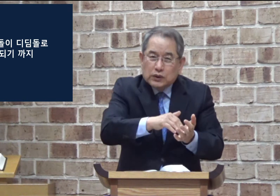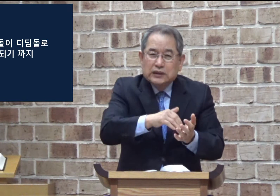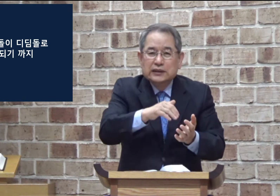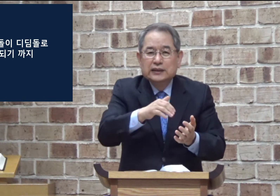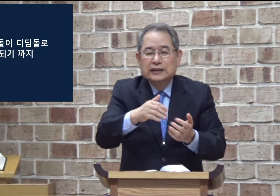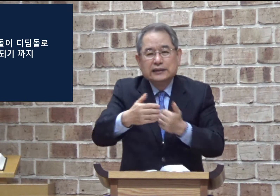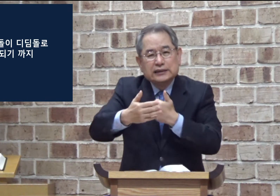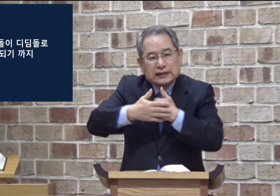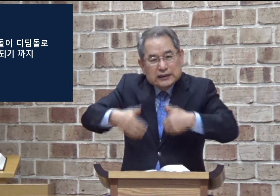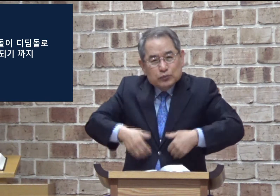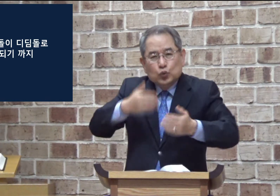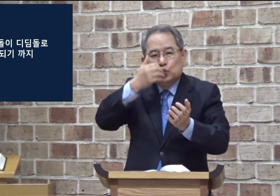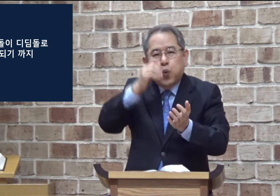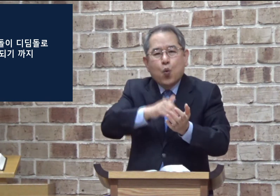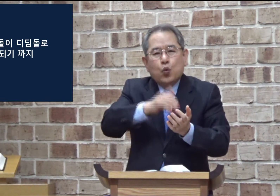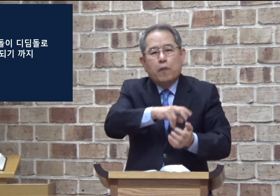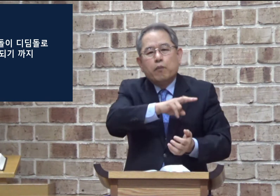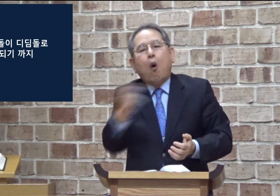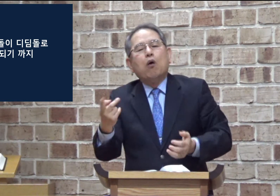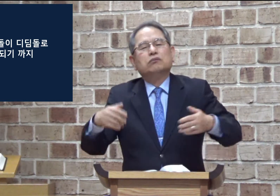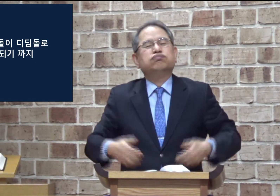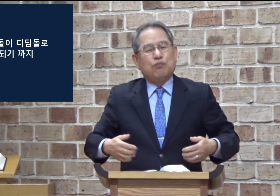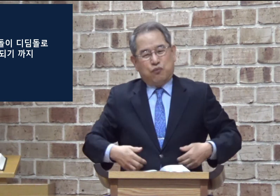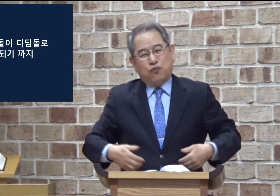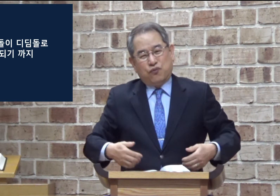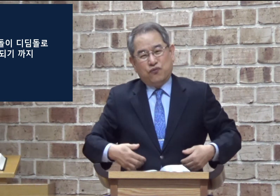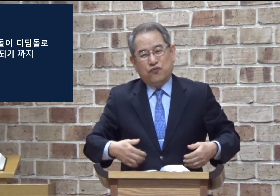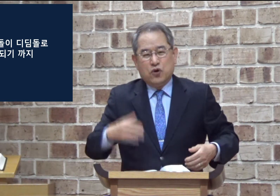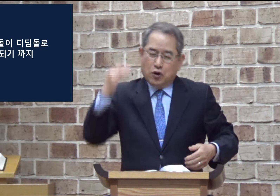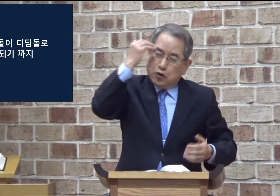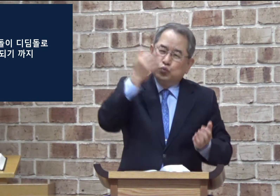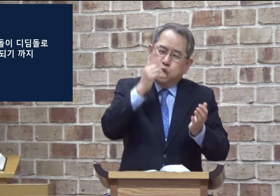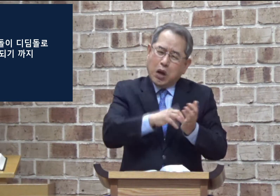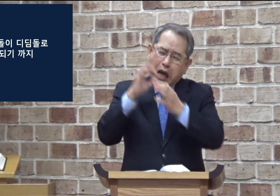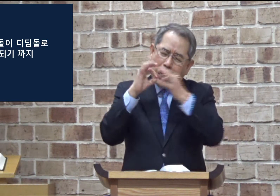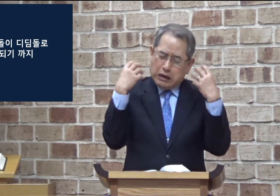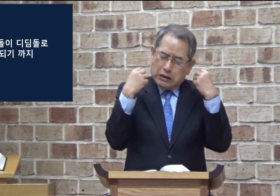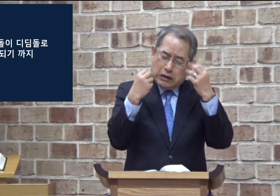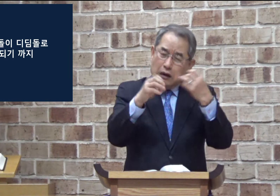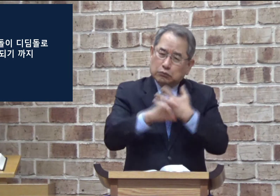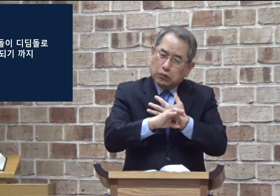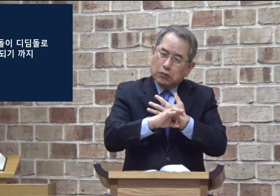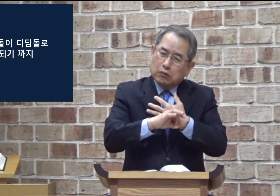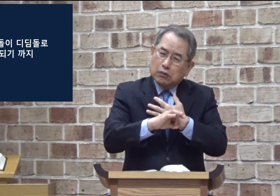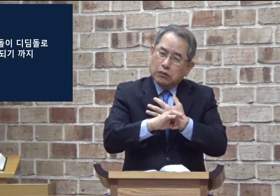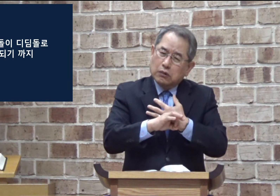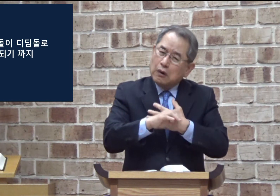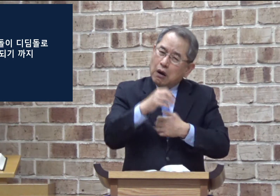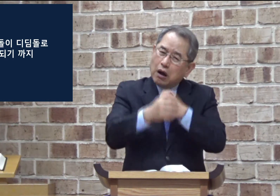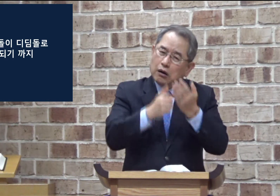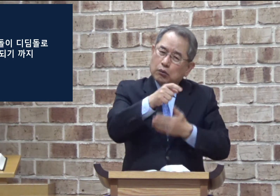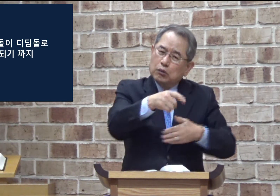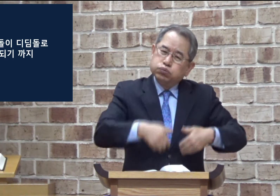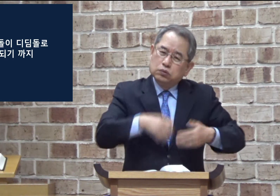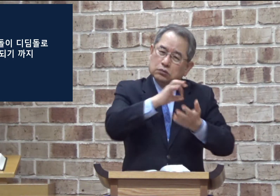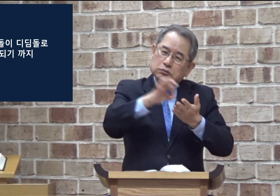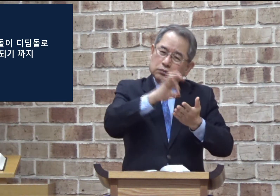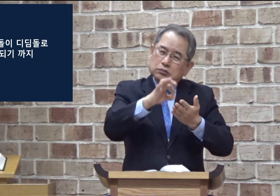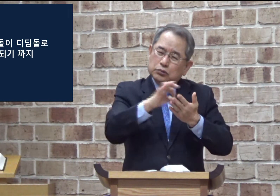디딤돌로 변화되기까지 과정이 필요합니다. 계속 걸림돌로 있는 것이 아니라 그것은 하나님께